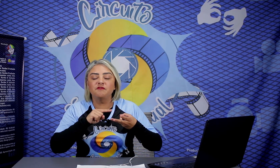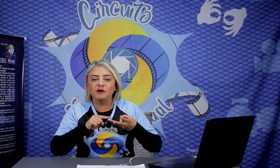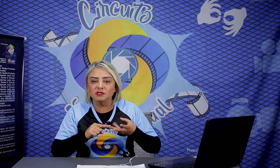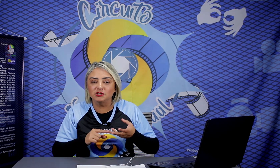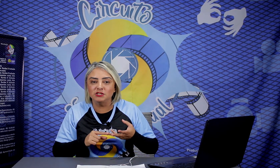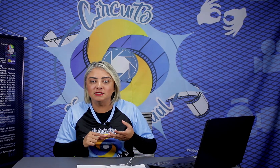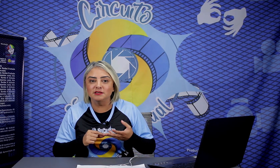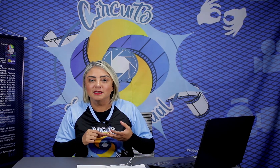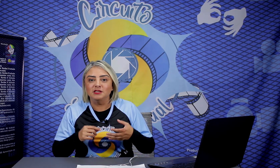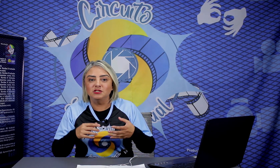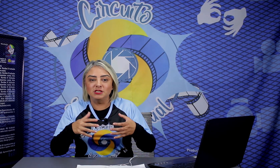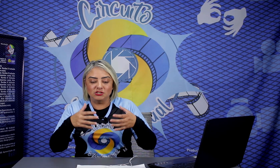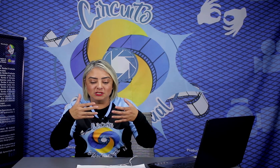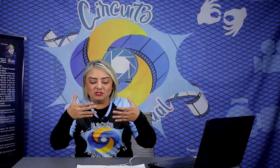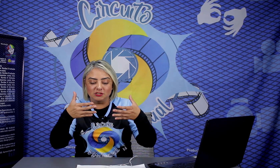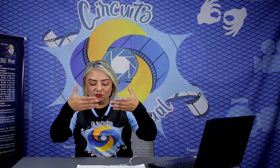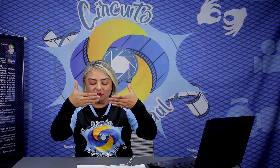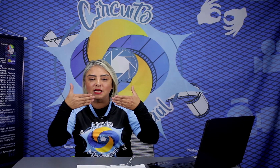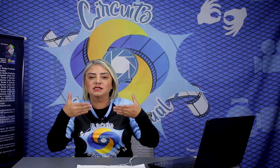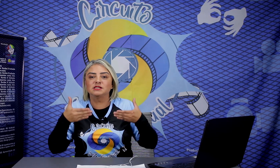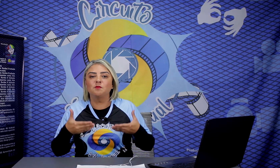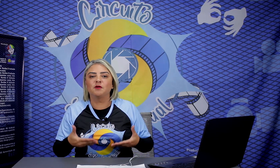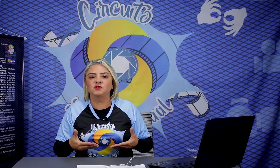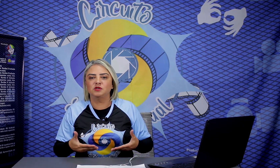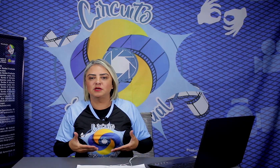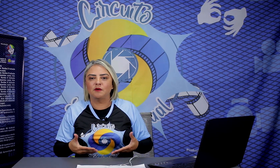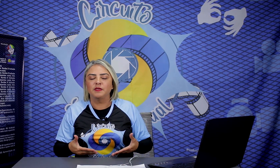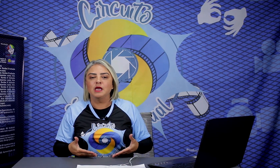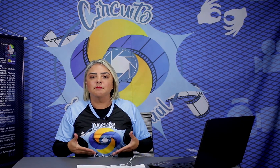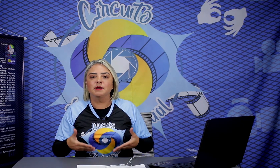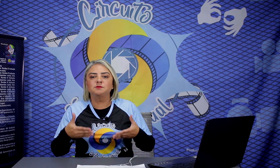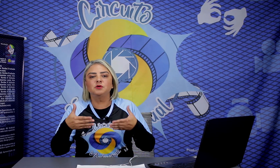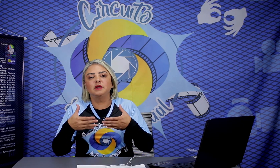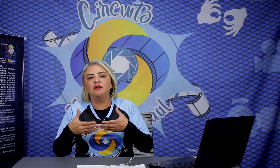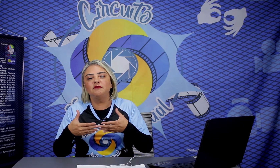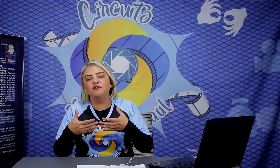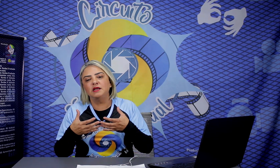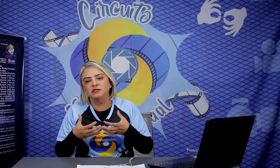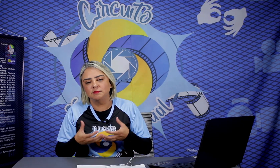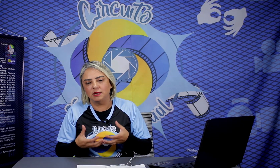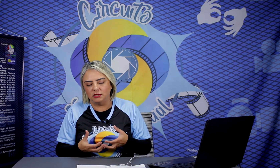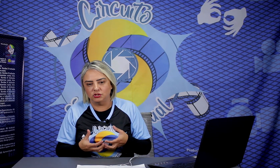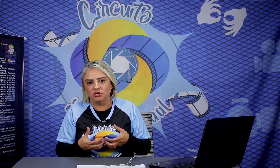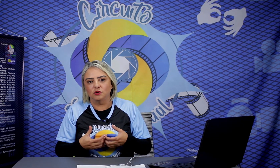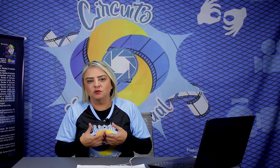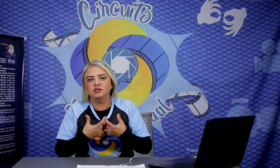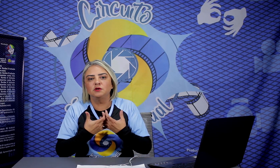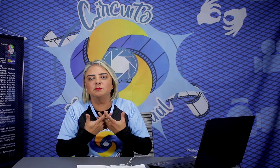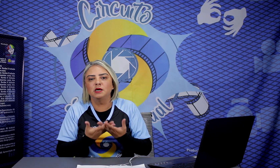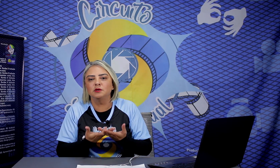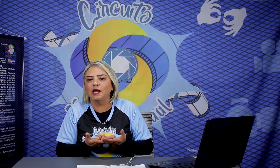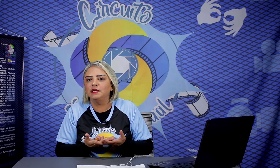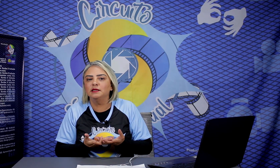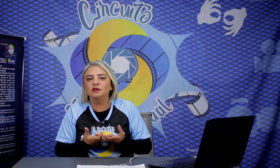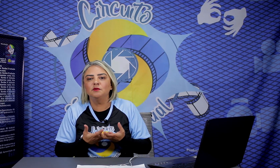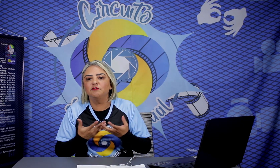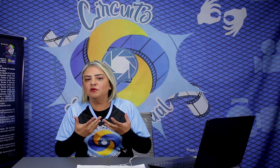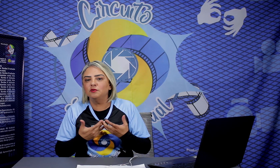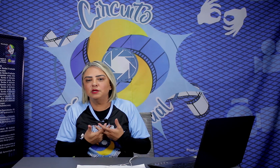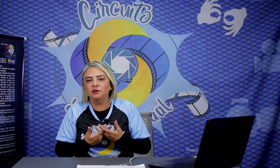falta da questão profissional, mas porque, infelizmente, o ser humano ainda não evoluiu,